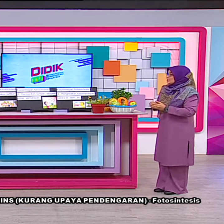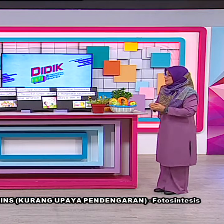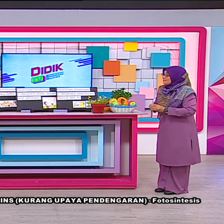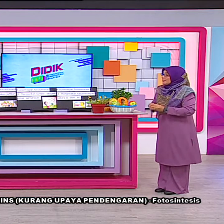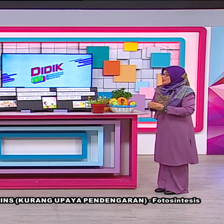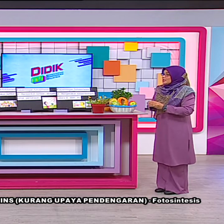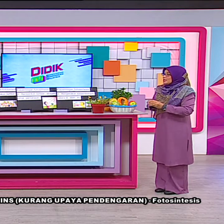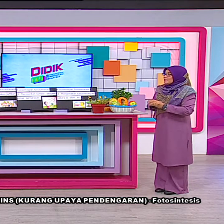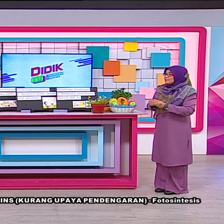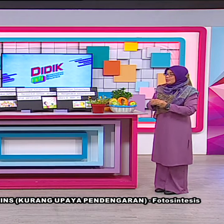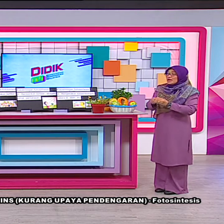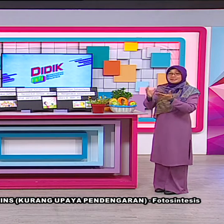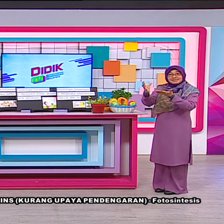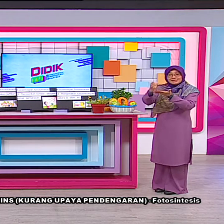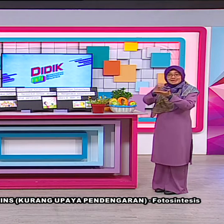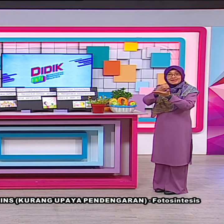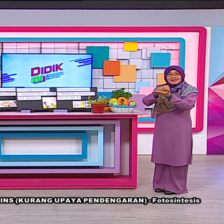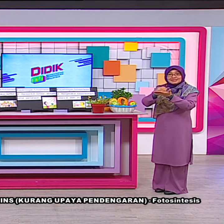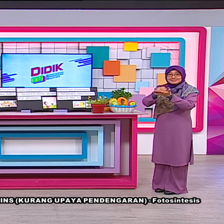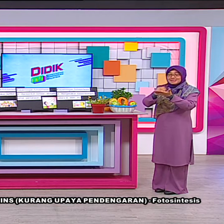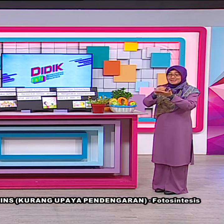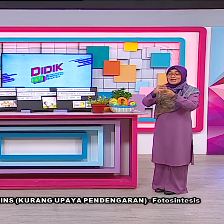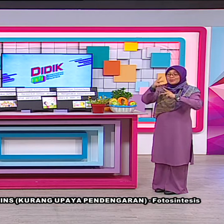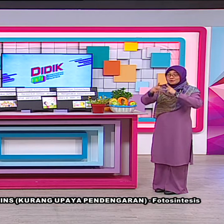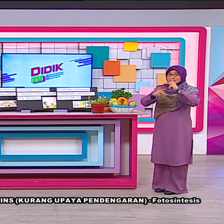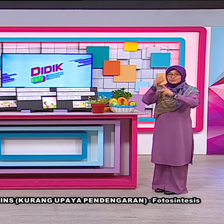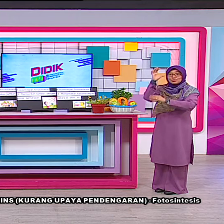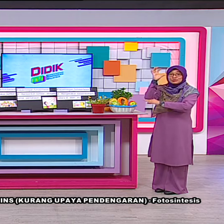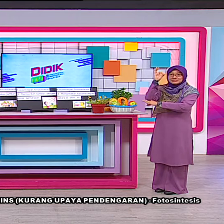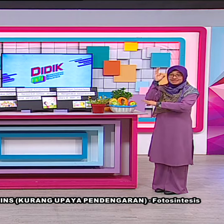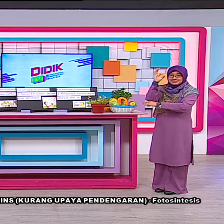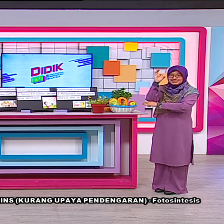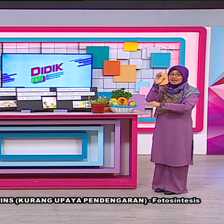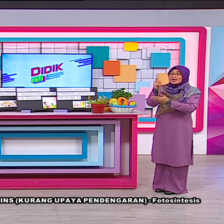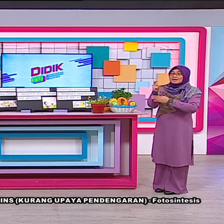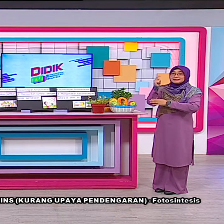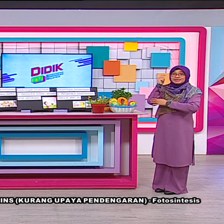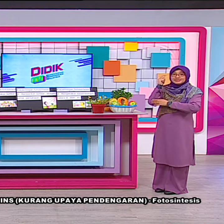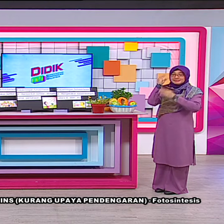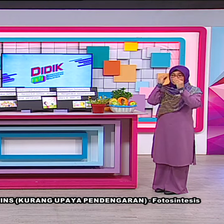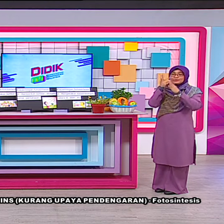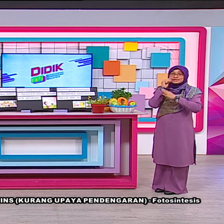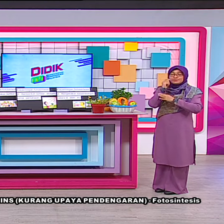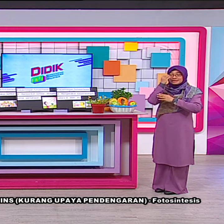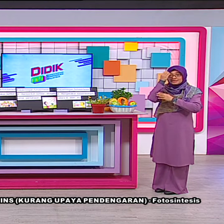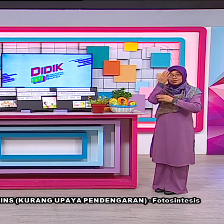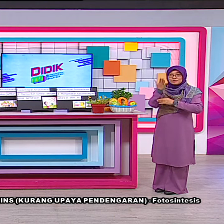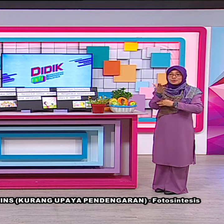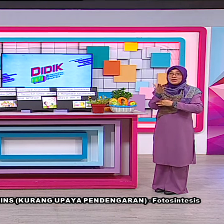sedikit mhz hasil proses fotosintesis Ata dicegah Fatih bagi tahu